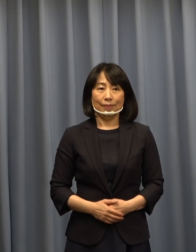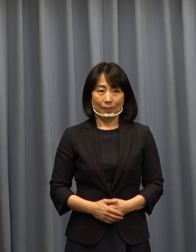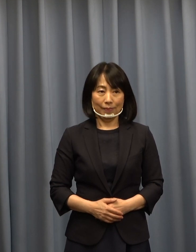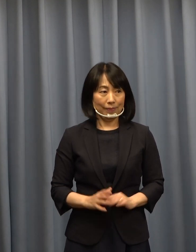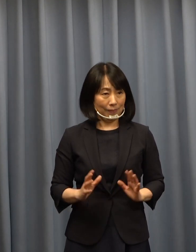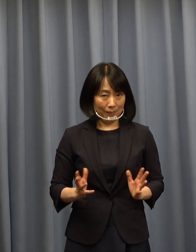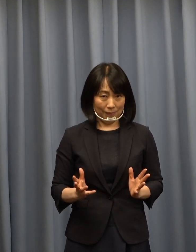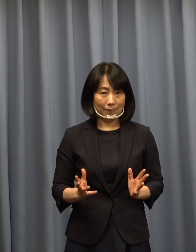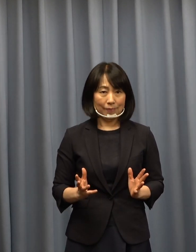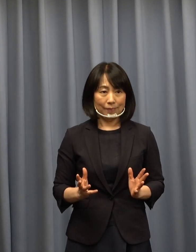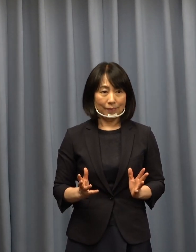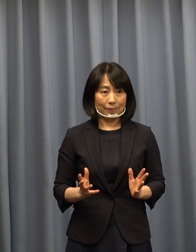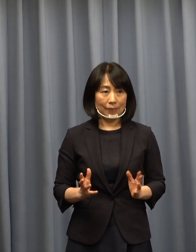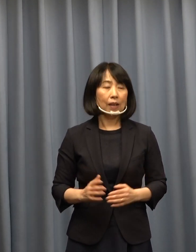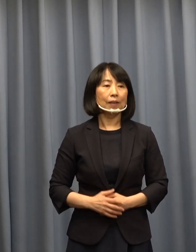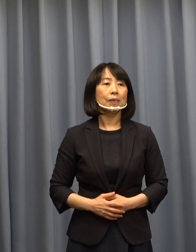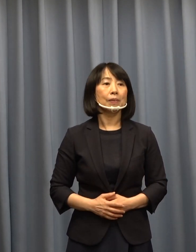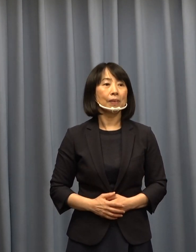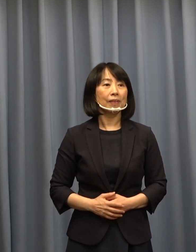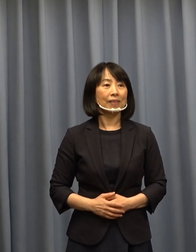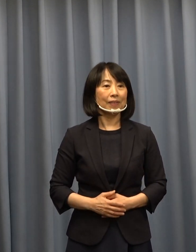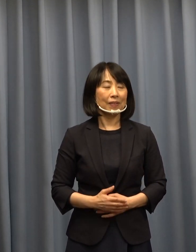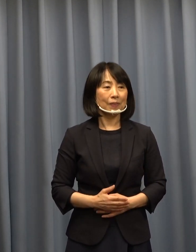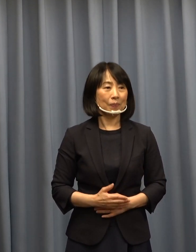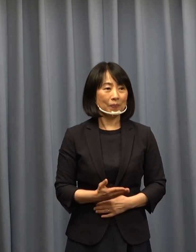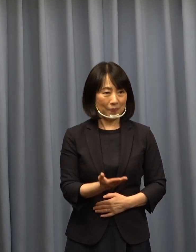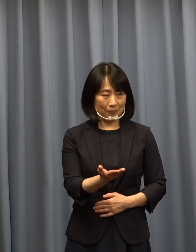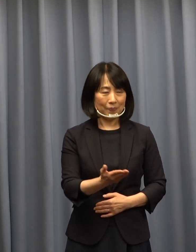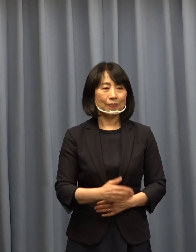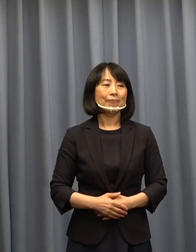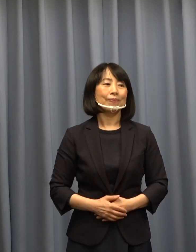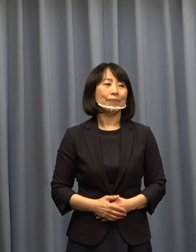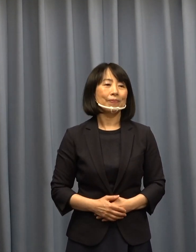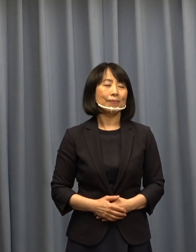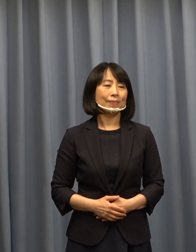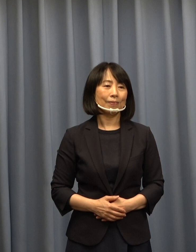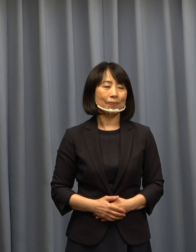よろしいですか。今日はもう帰れる。